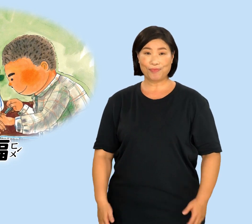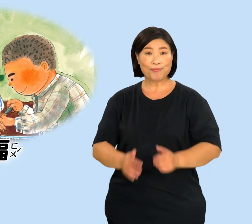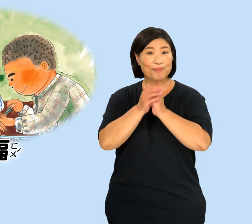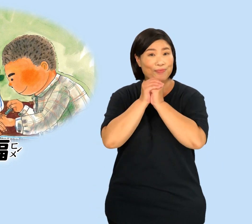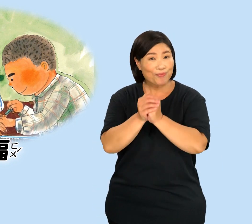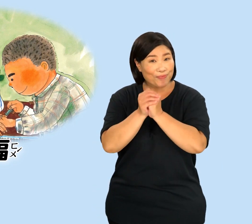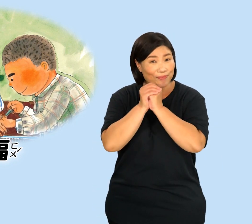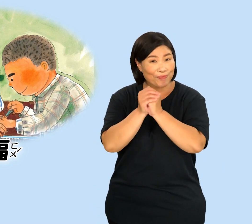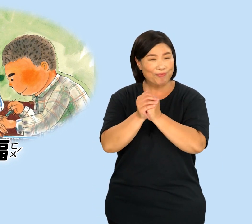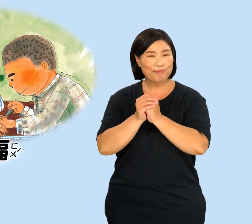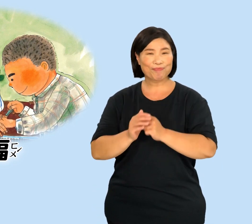祝福。